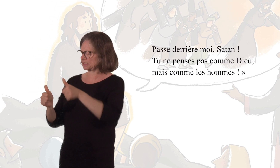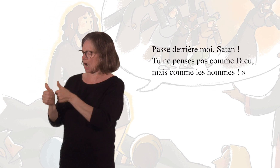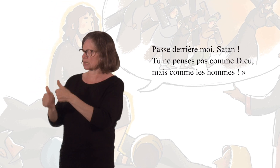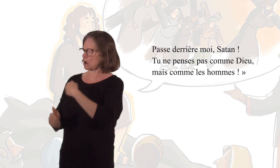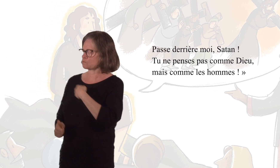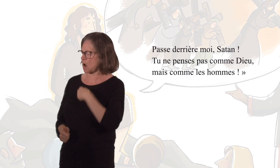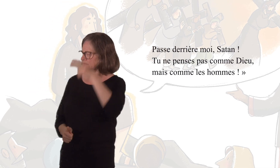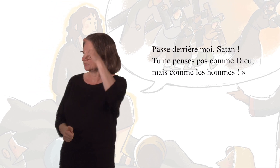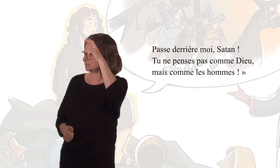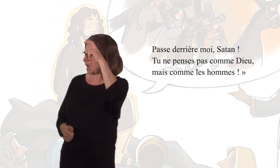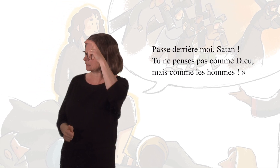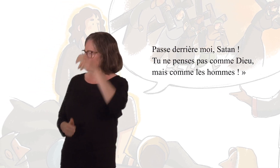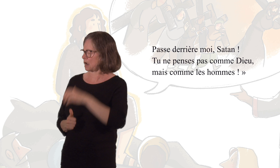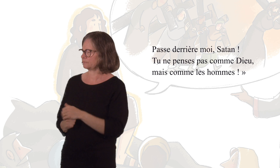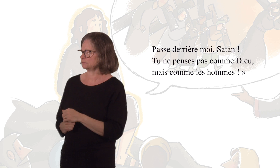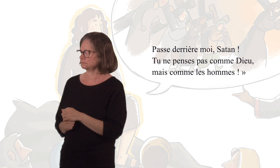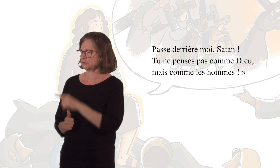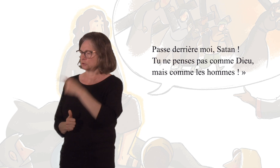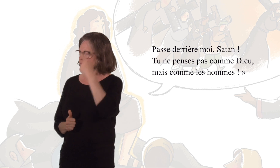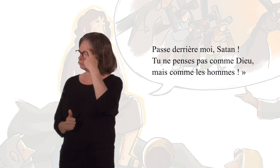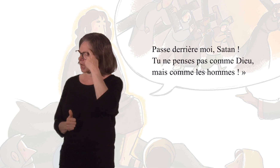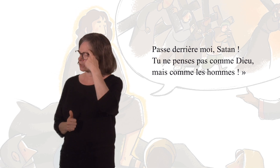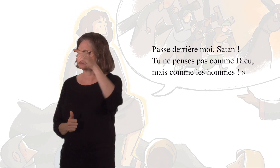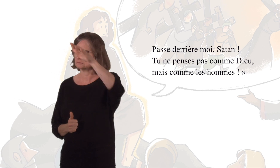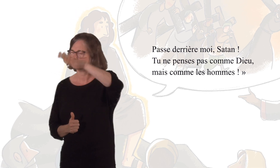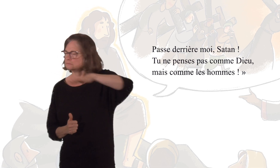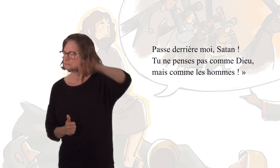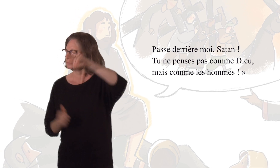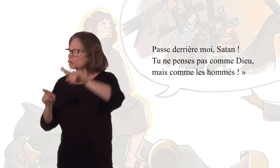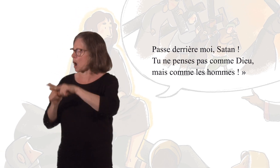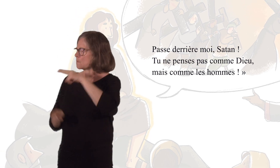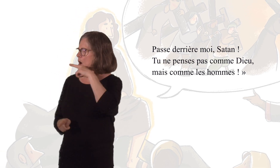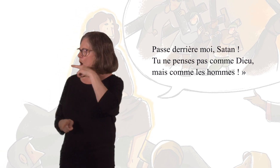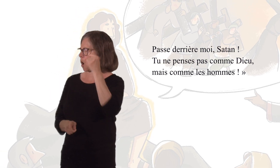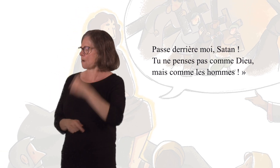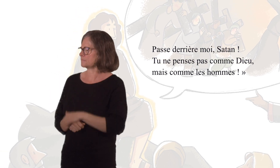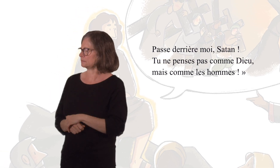passe derrière moi, Satan. Tu ne penses pas comme Dieu, mais comme les hommes. »